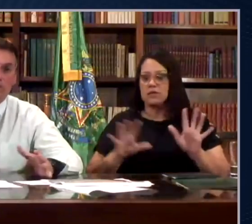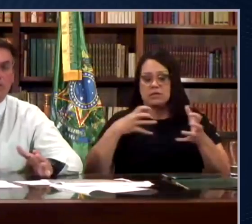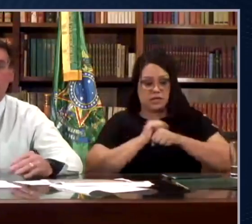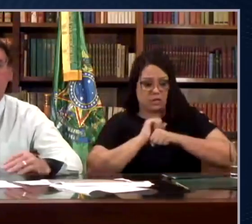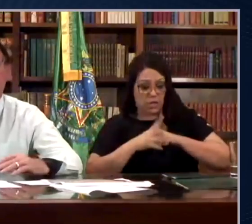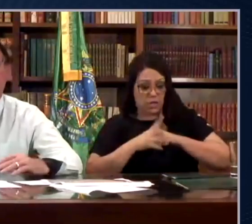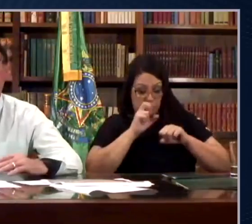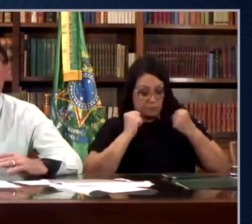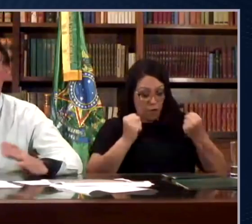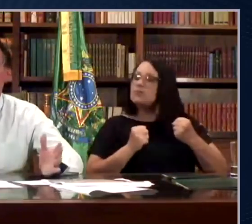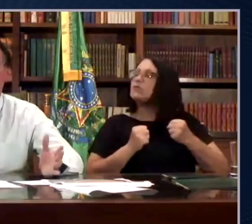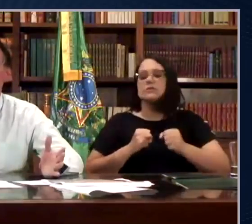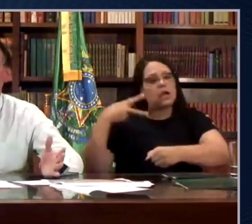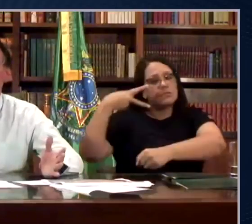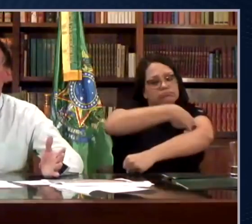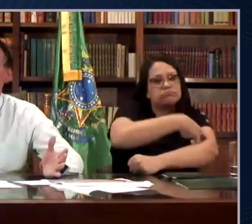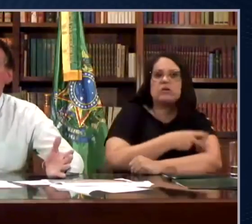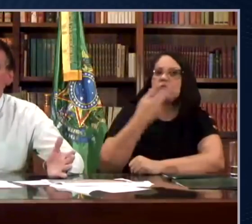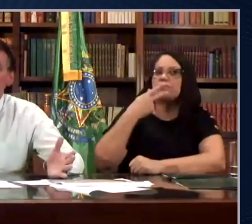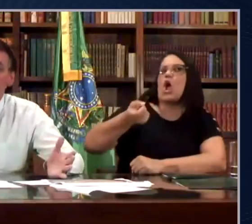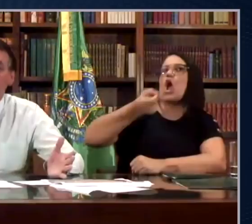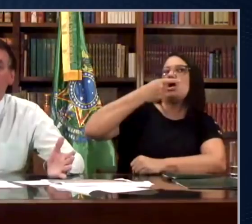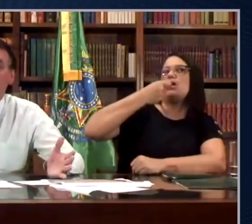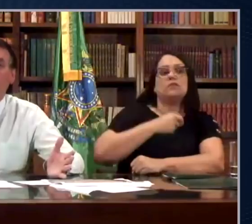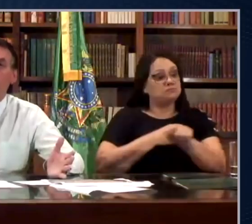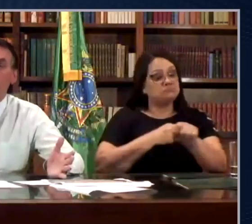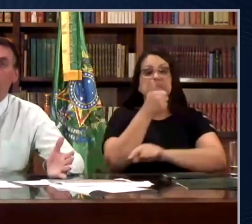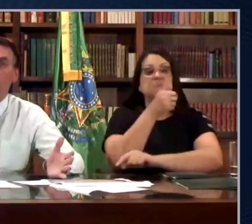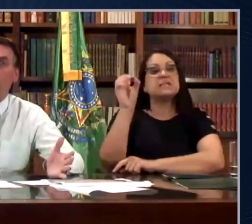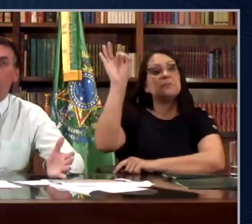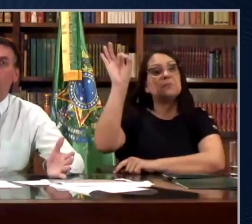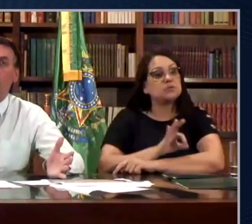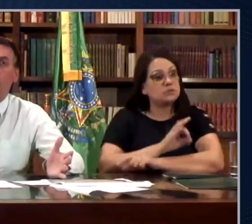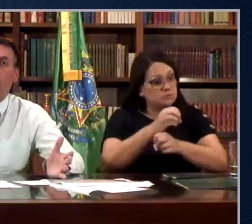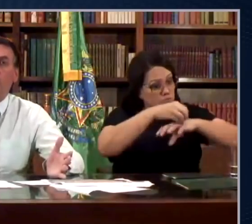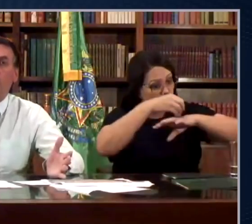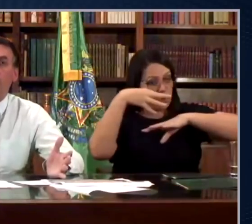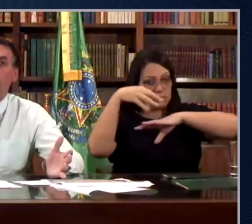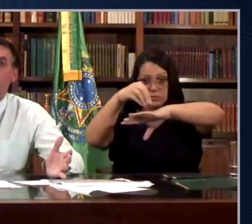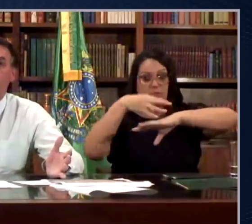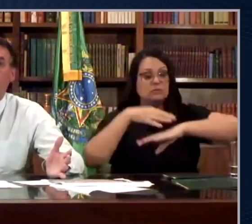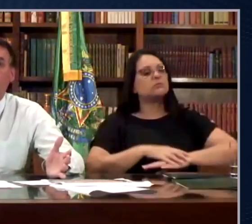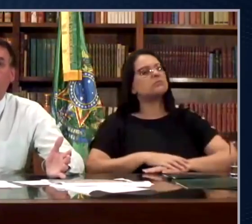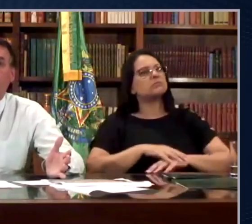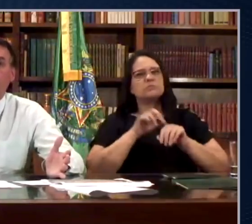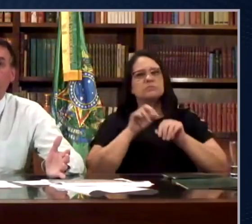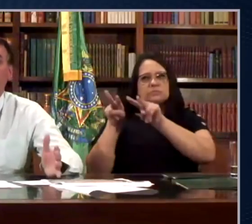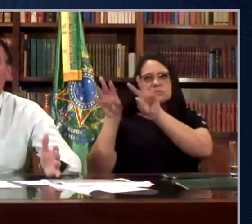aplica. E todos têm dito que é 100% de sucesso. É isso que nós temos